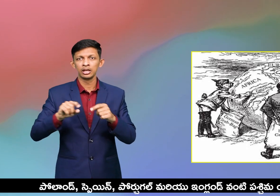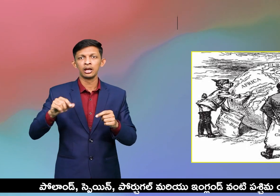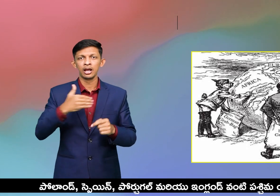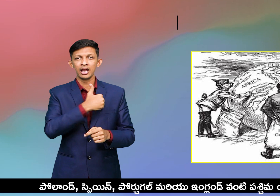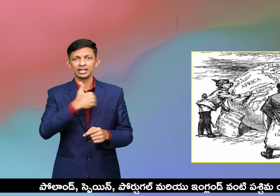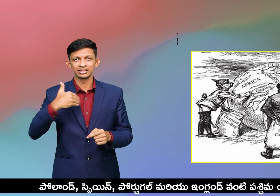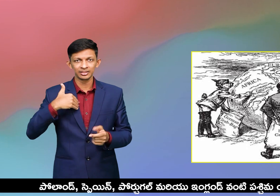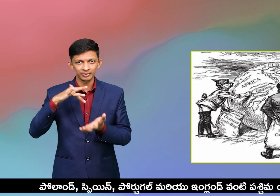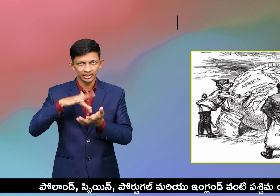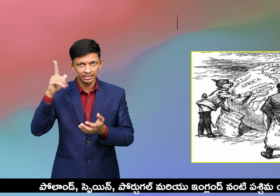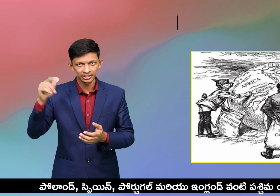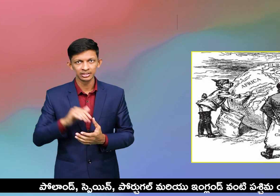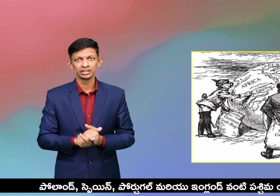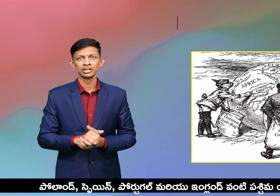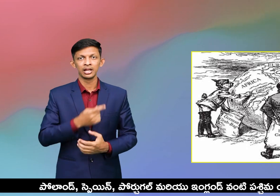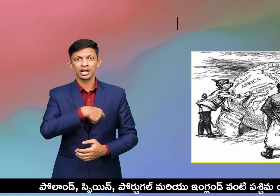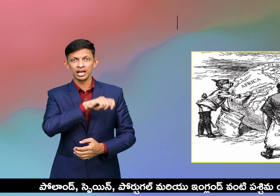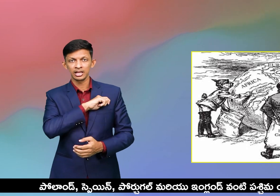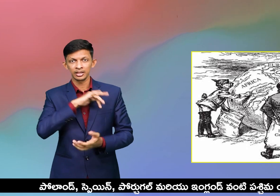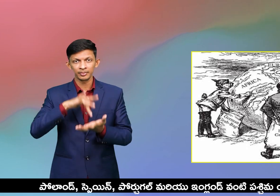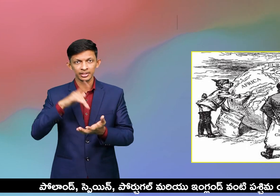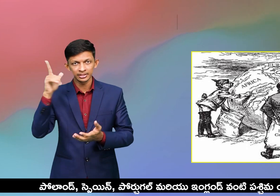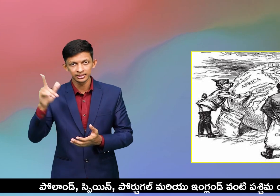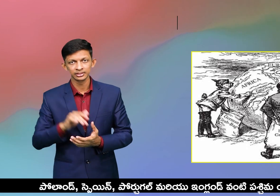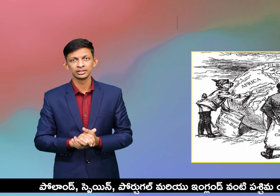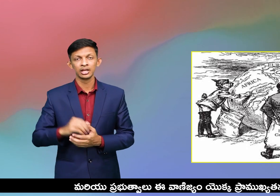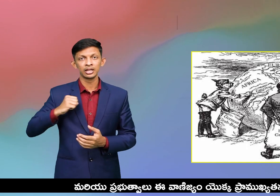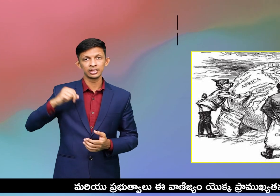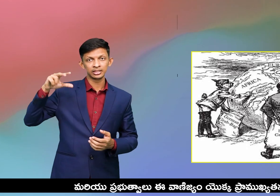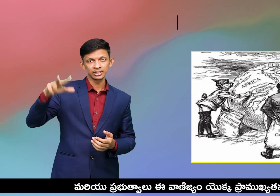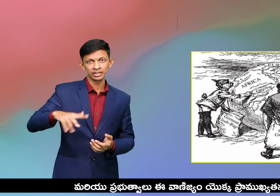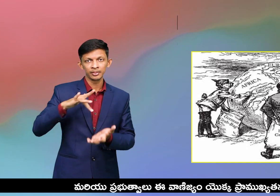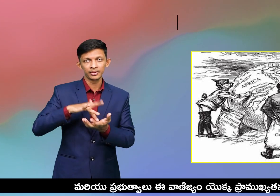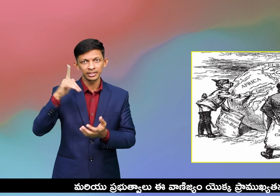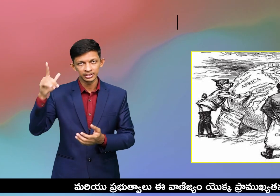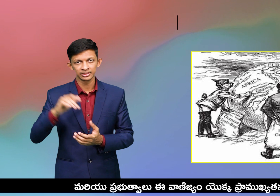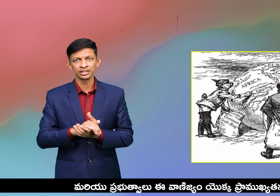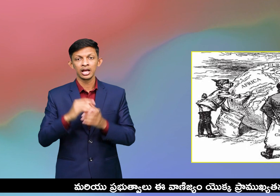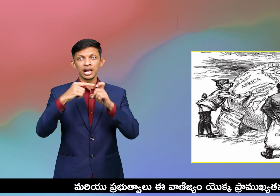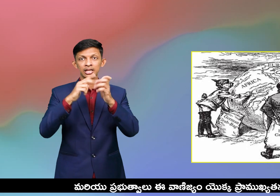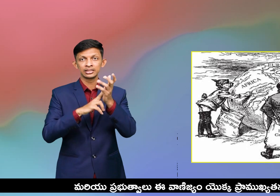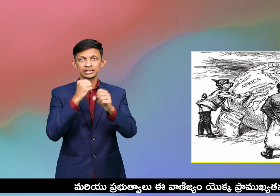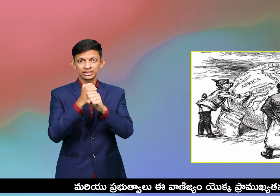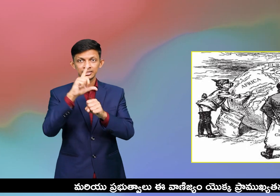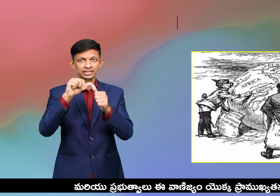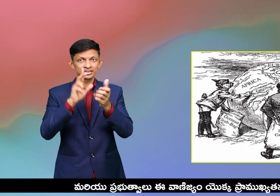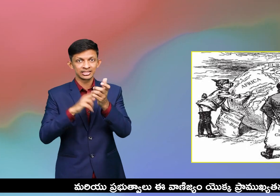వంటి ఇంగ్లాండ్ వంటి పశ్చిమ యూరోపియన్ల వ్యాపారులు మరియు ప్రభుత్వాలు ఈ వాణిజ్యం యొక్క